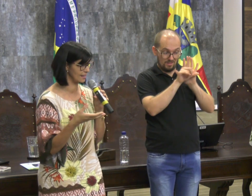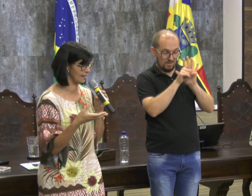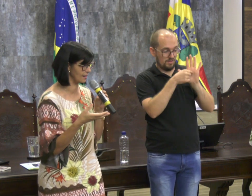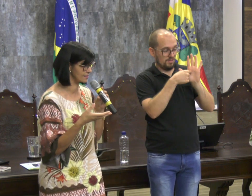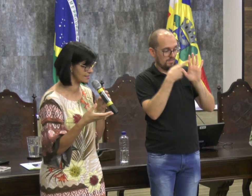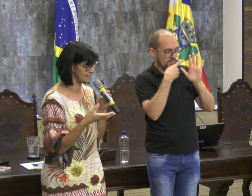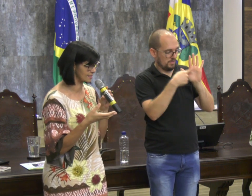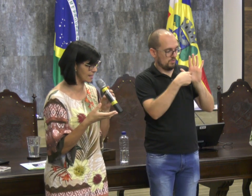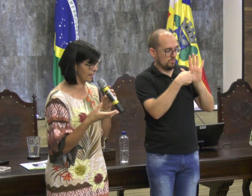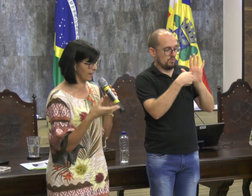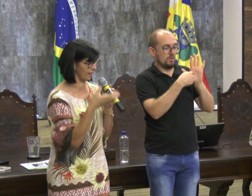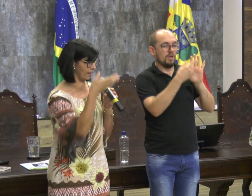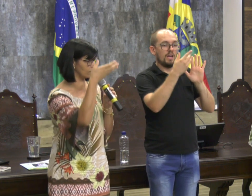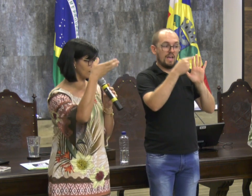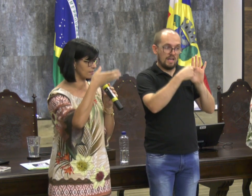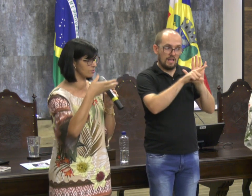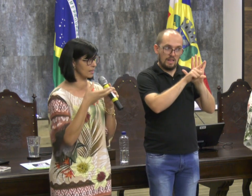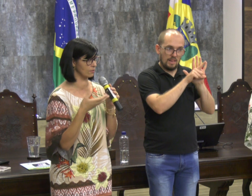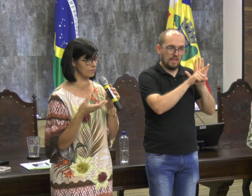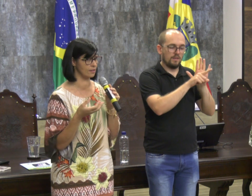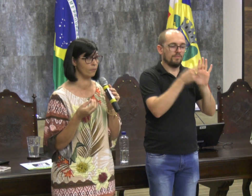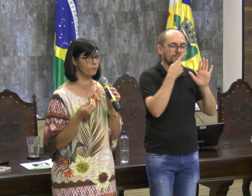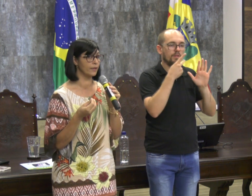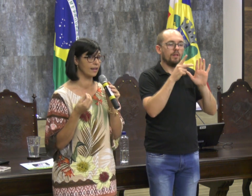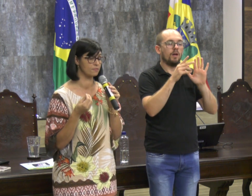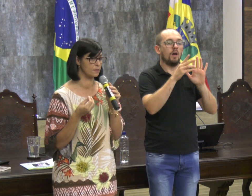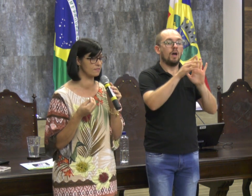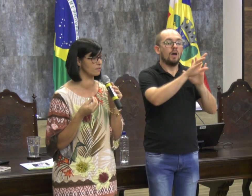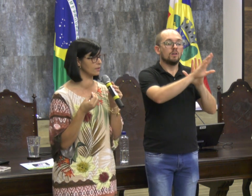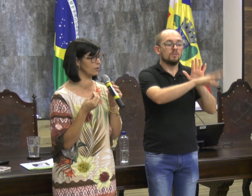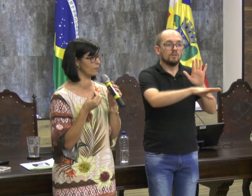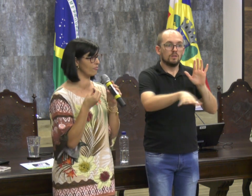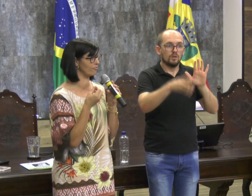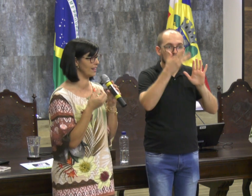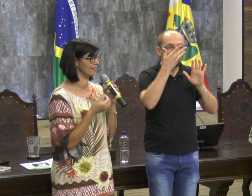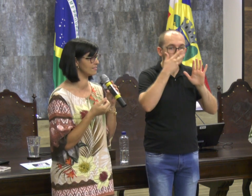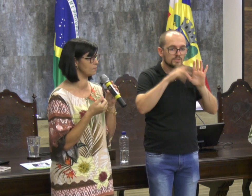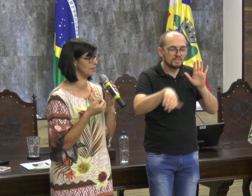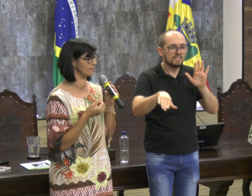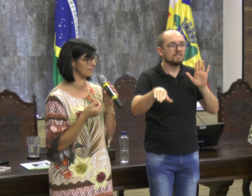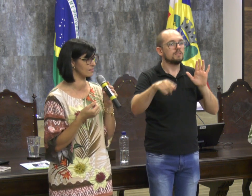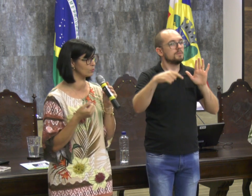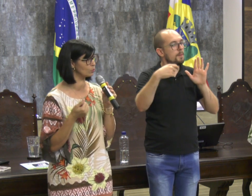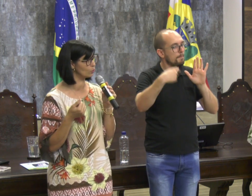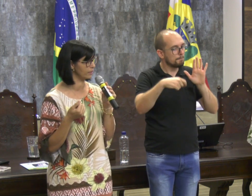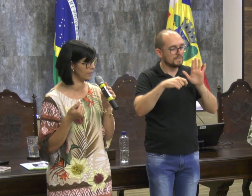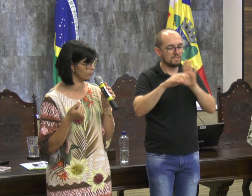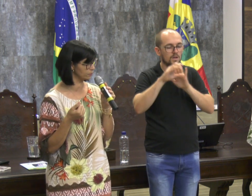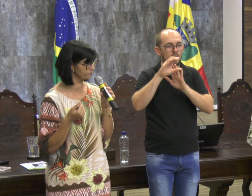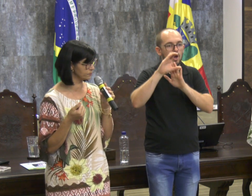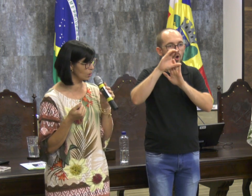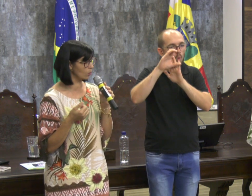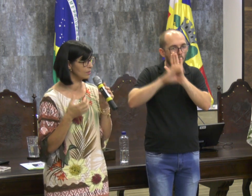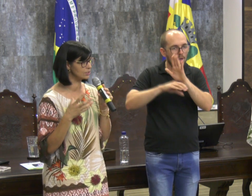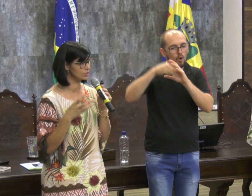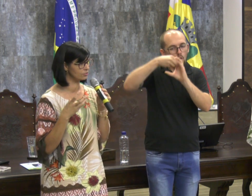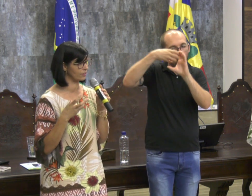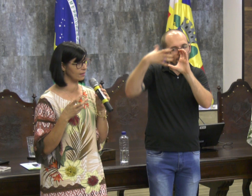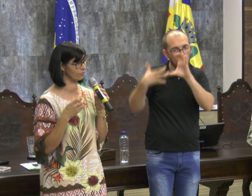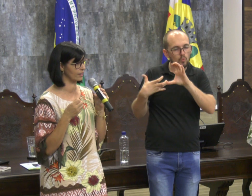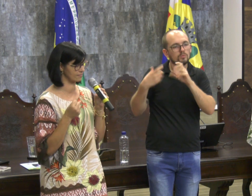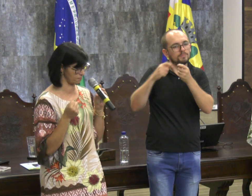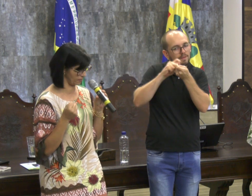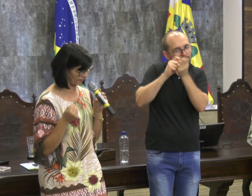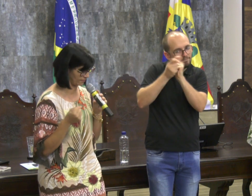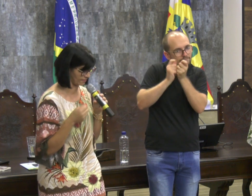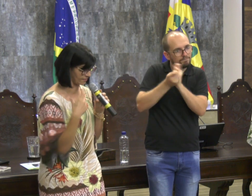que as crianças, no caso da inclusão, elas precisam ter uma flexibilização do currículo. Quando a gente fala